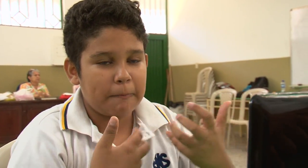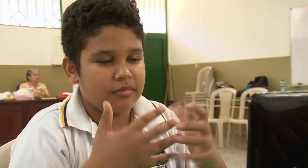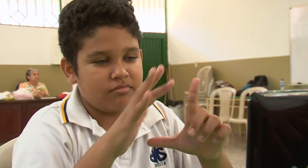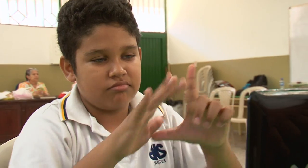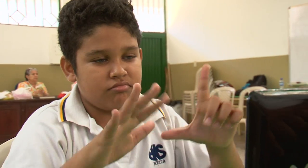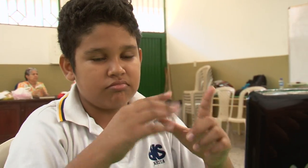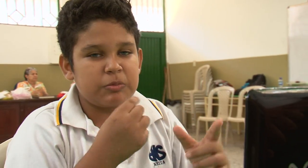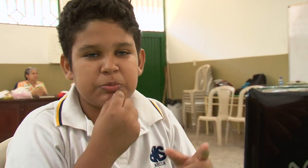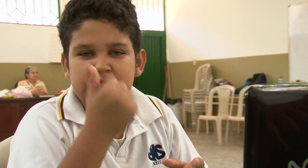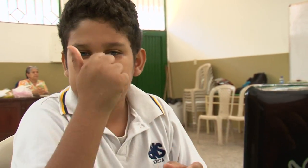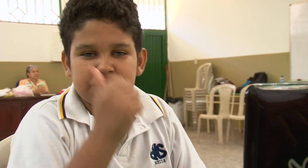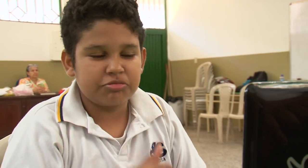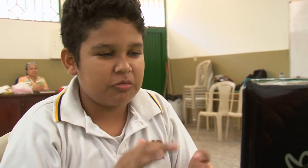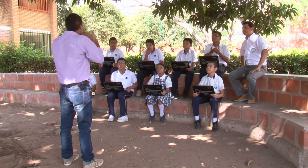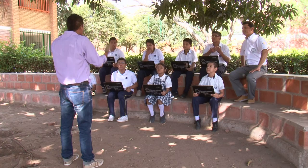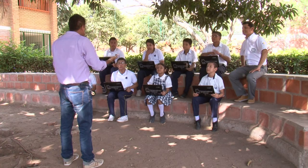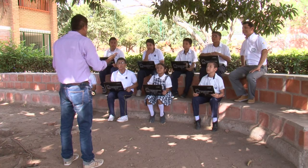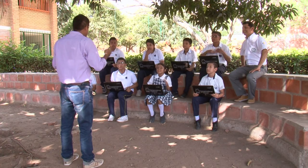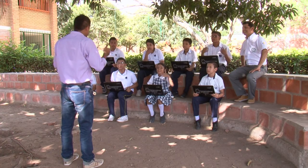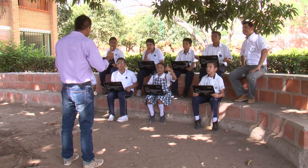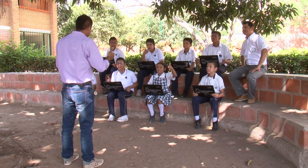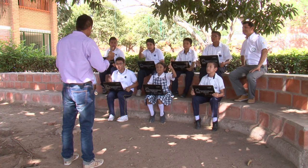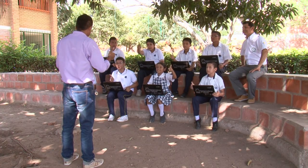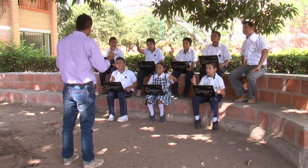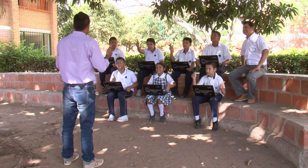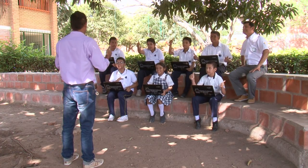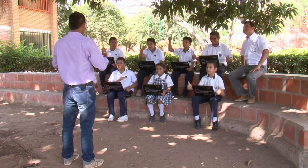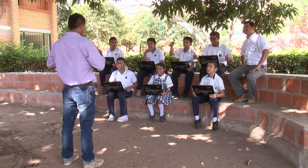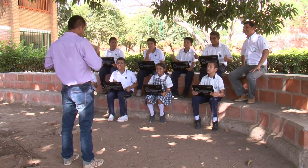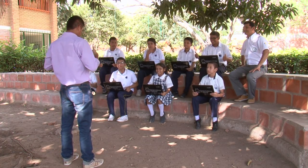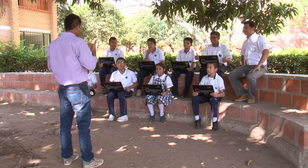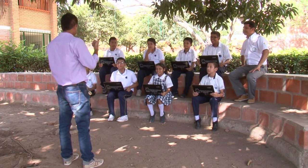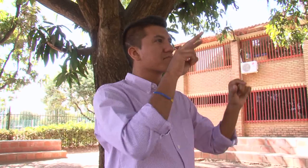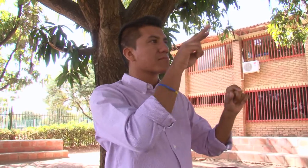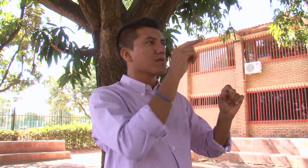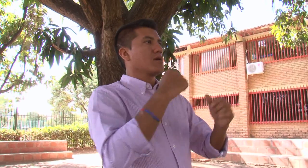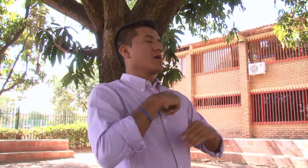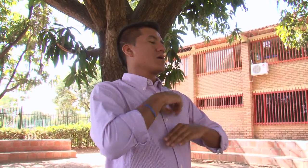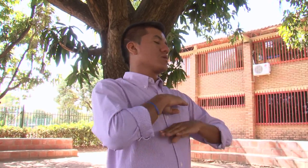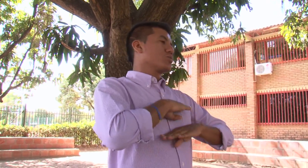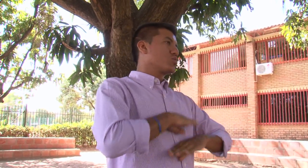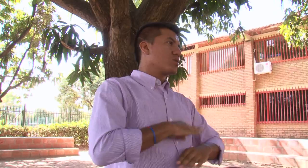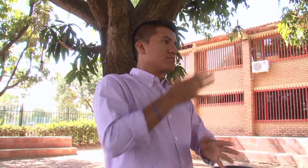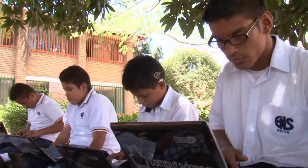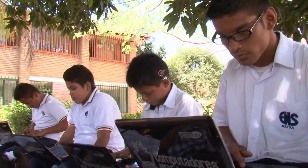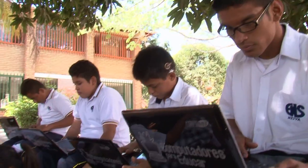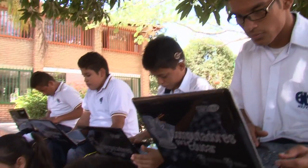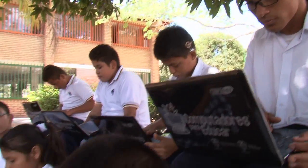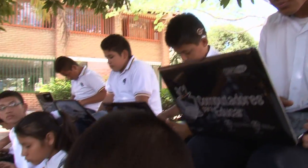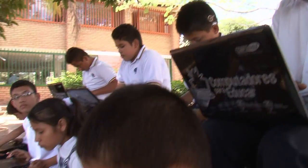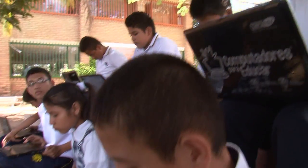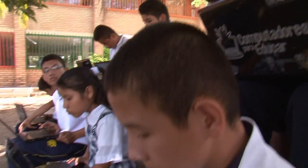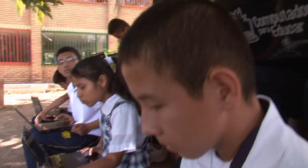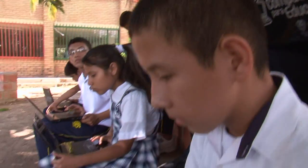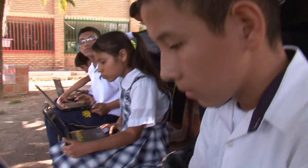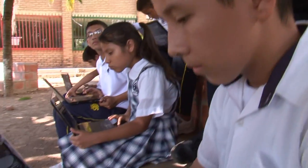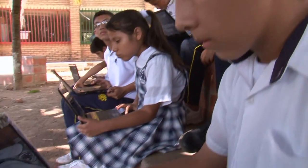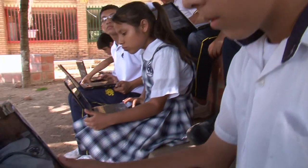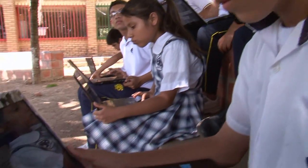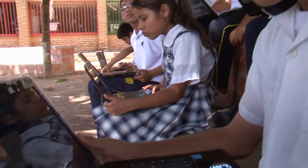y uno aprende fácil. ¿Cómo están? ¿Bien? Bueno, muy bien, están contentos. Listo, entonces cada uno trabaja en su